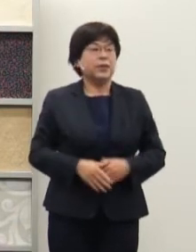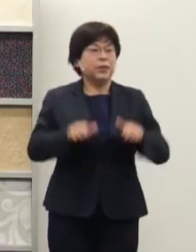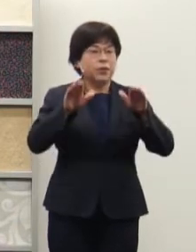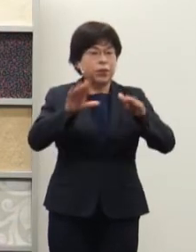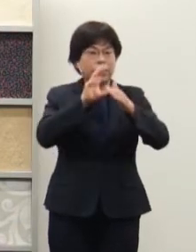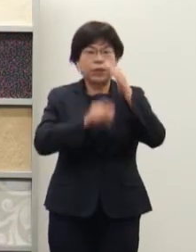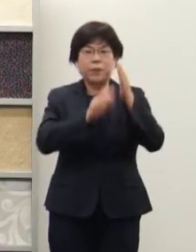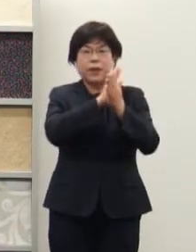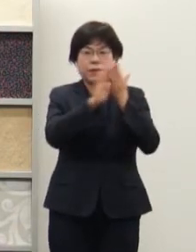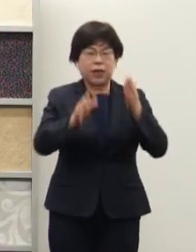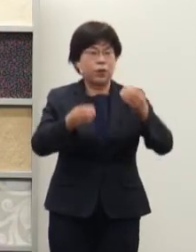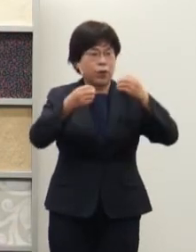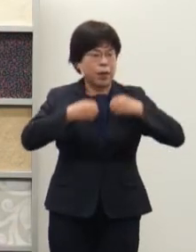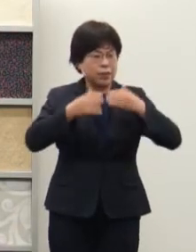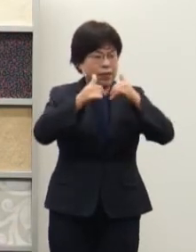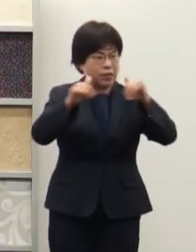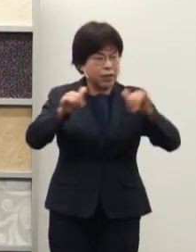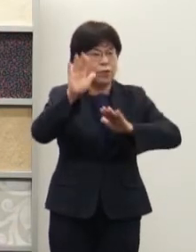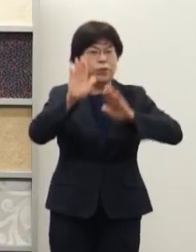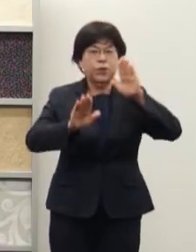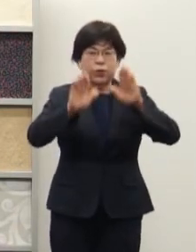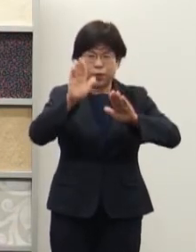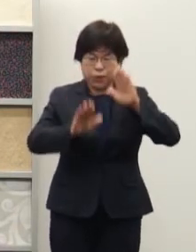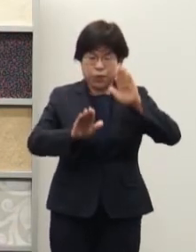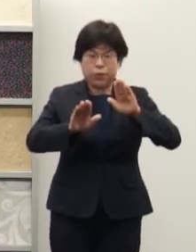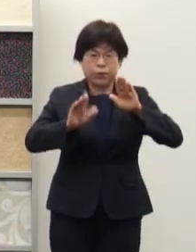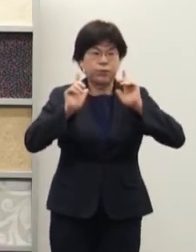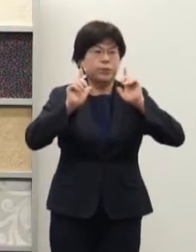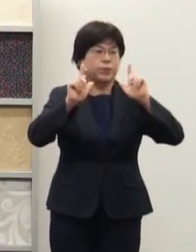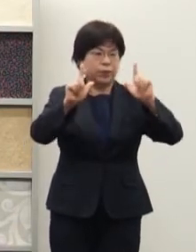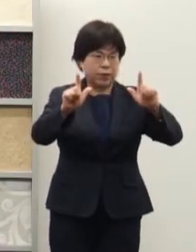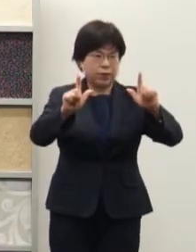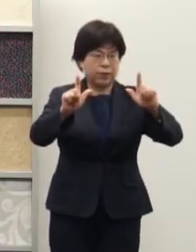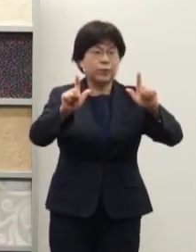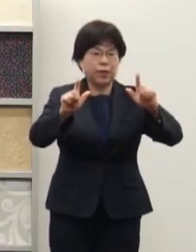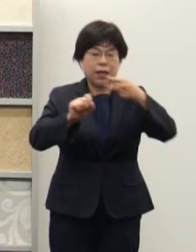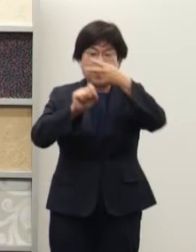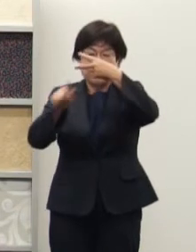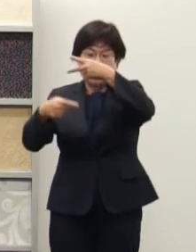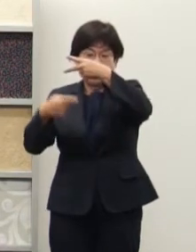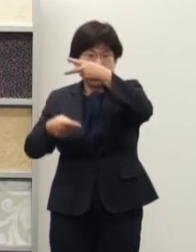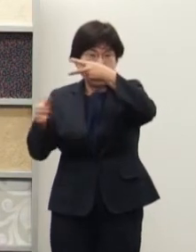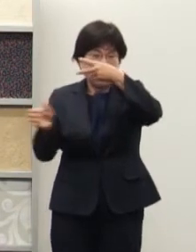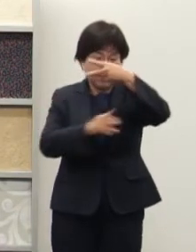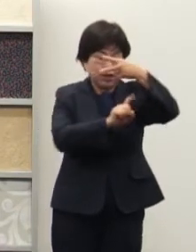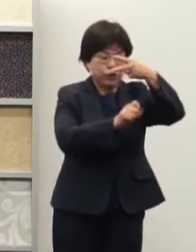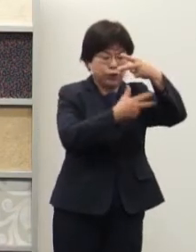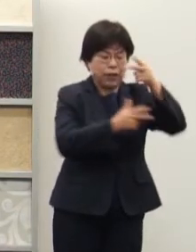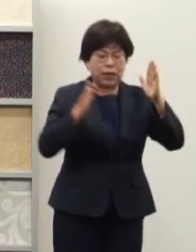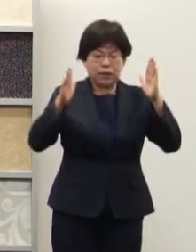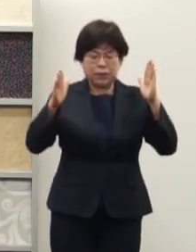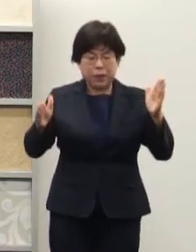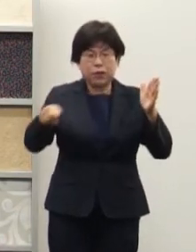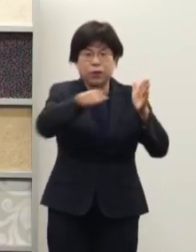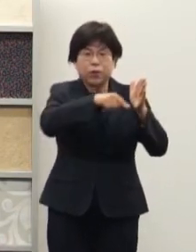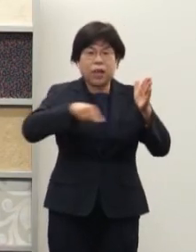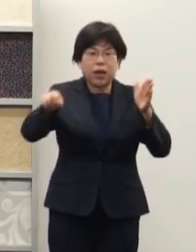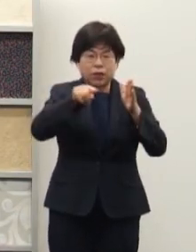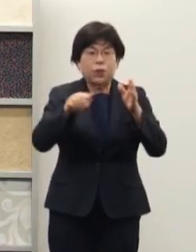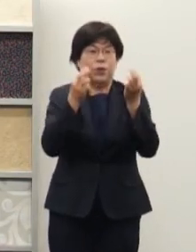県の感染状況についてですが、今月1日から本日までの17日間の新規感染者